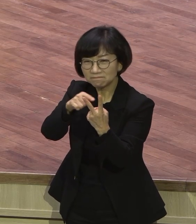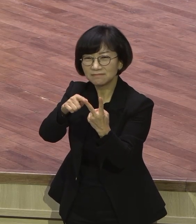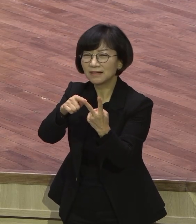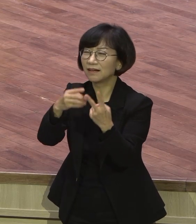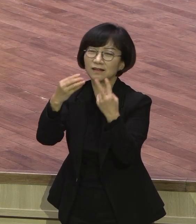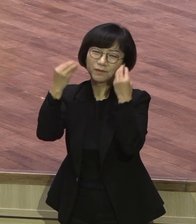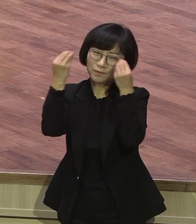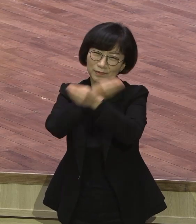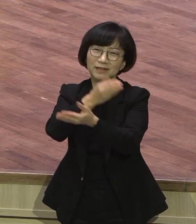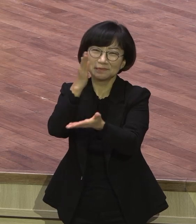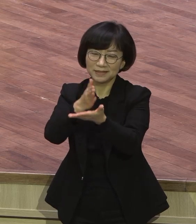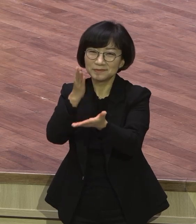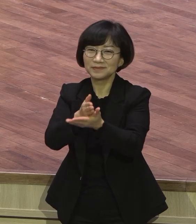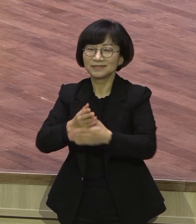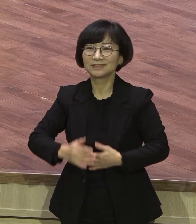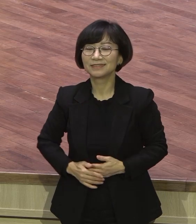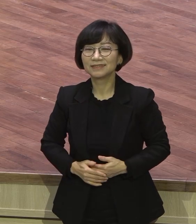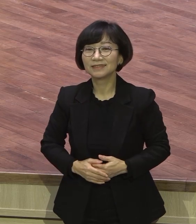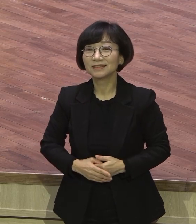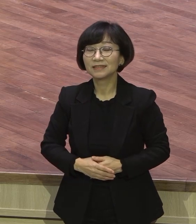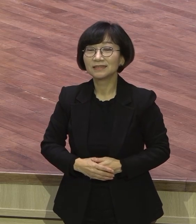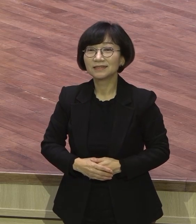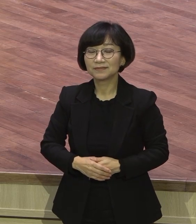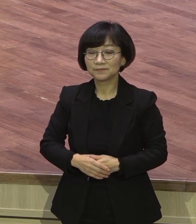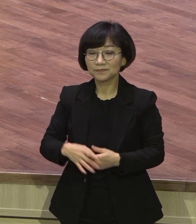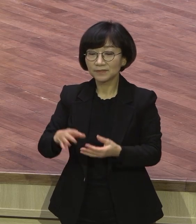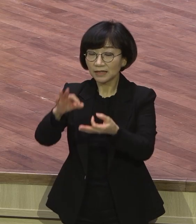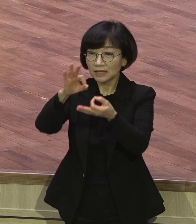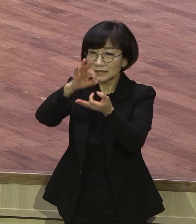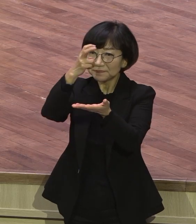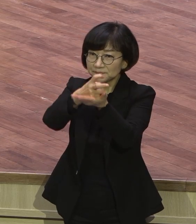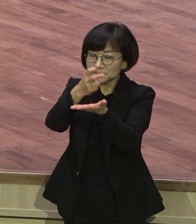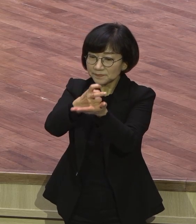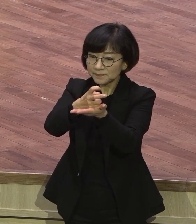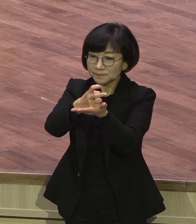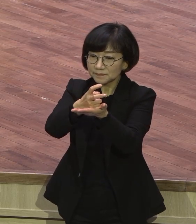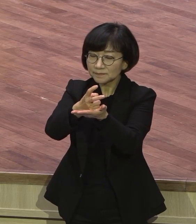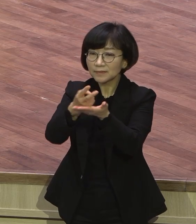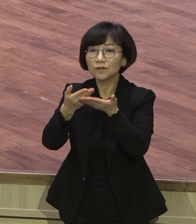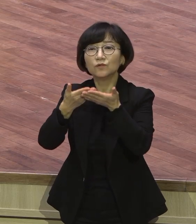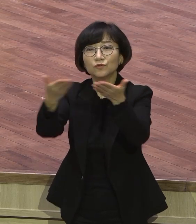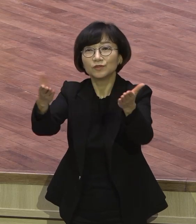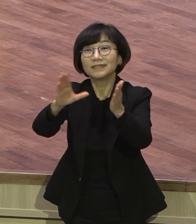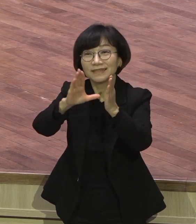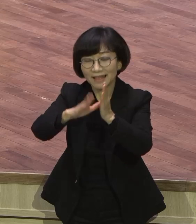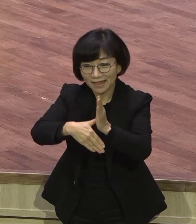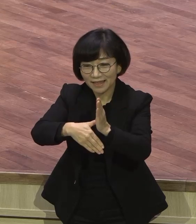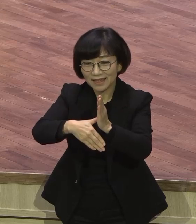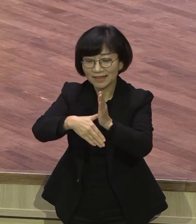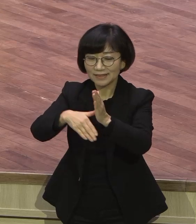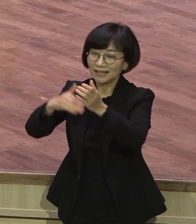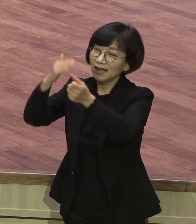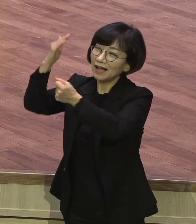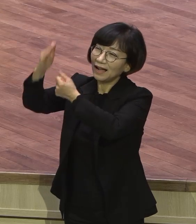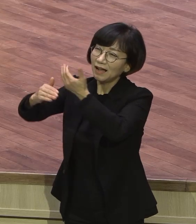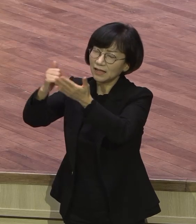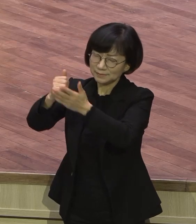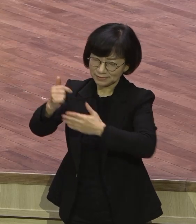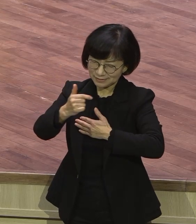십계명도 오해하면 안 됩니다. 십계명의 바탕에 뭐가 안되냐? 하나님의 놀라운